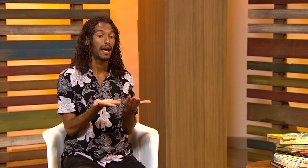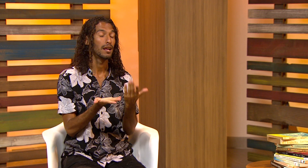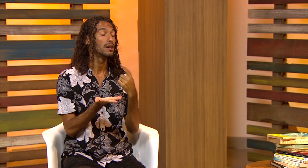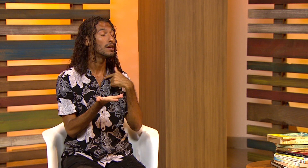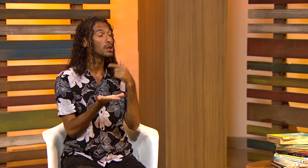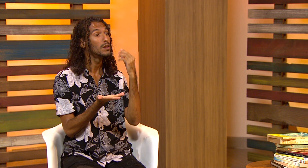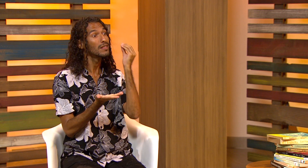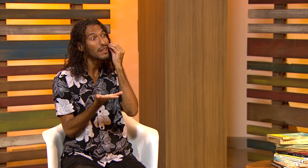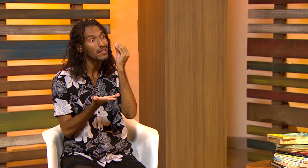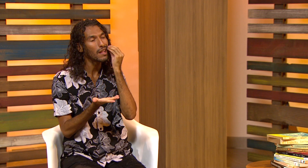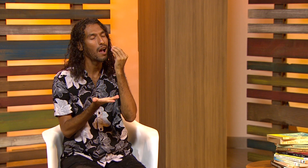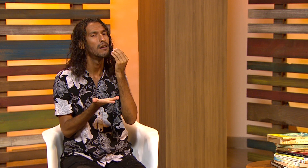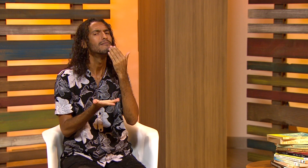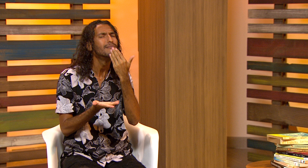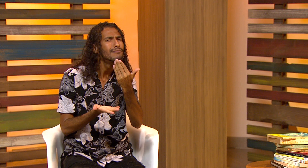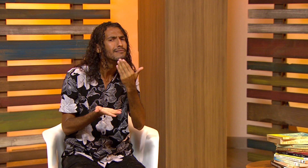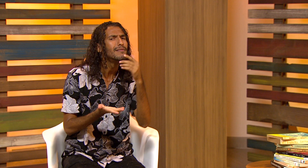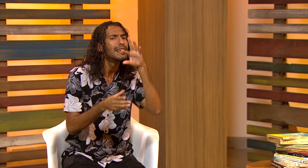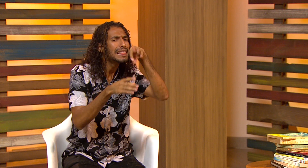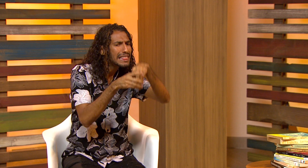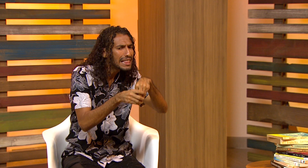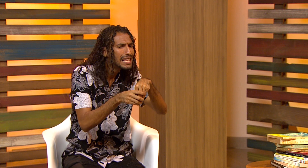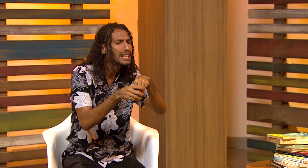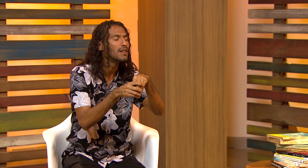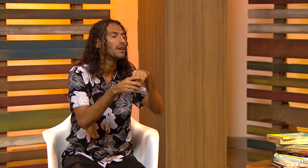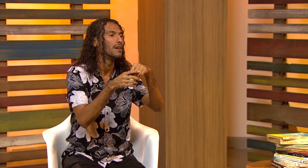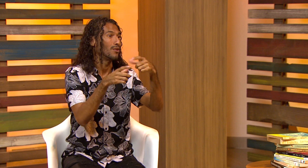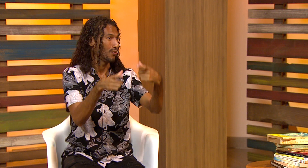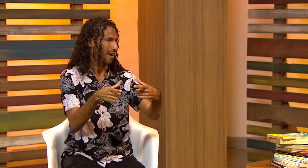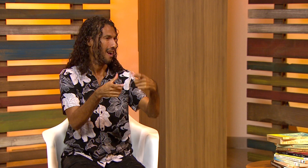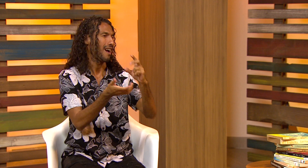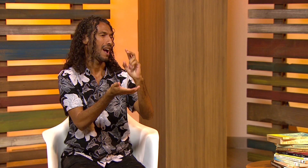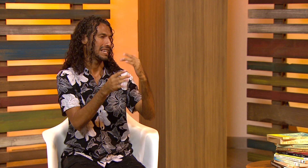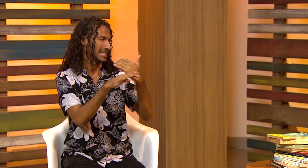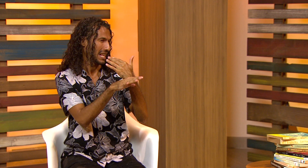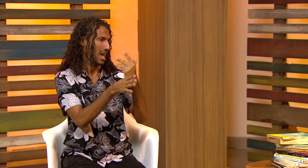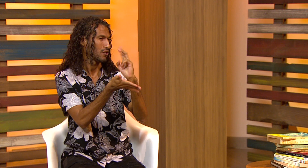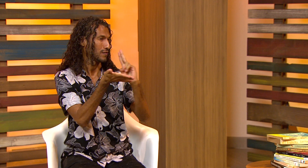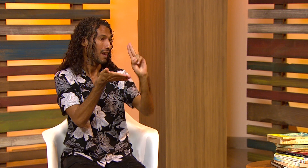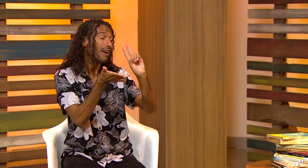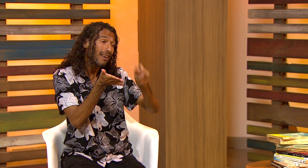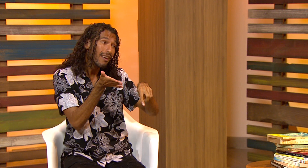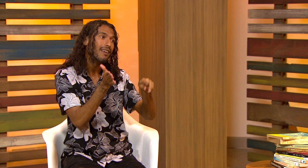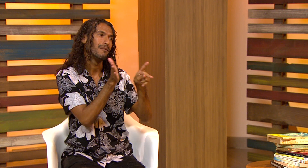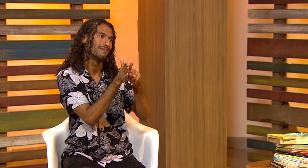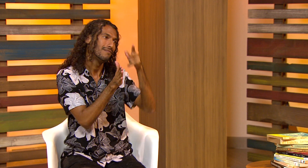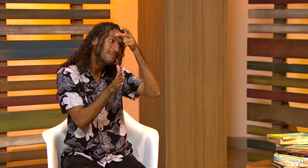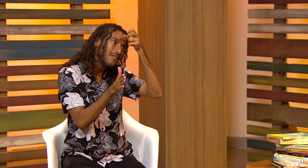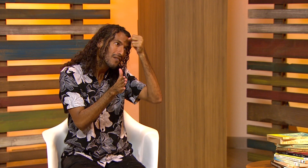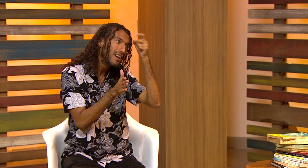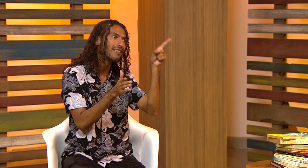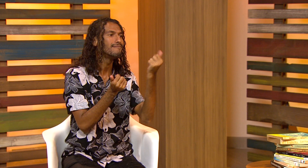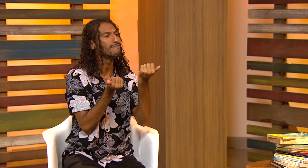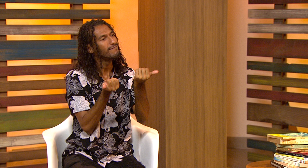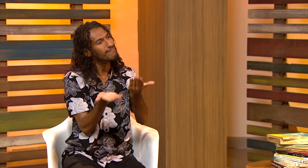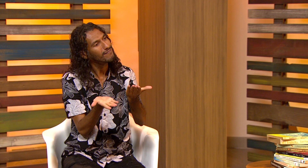pudesse acompanhar as aulas e não perdesse nenhuma informação dos conteúdos para a minha formação. Por exemplo, eu tentei